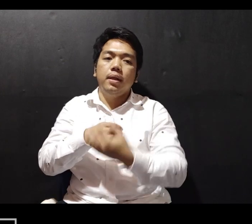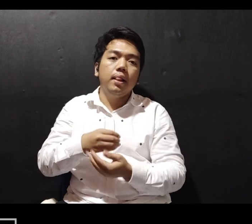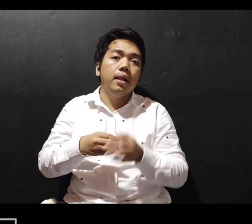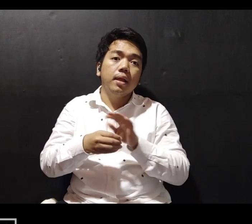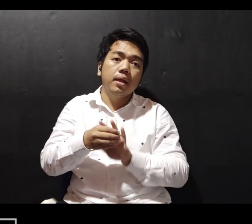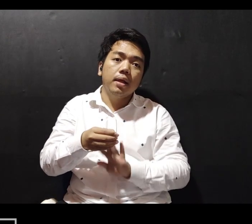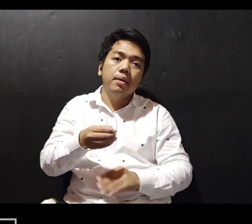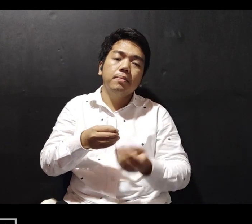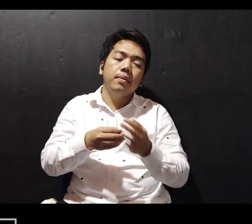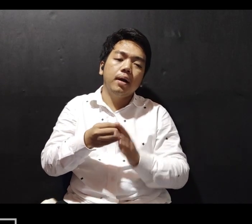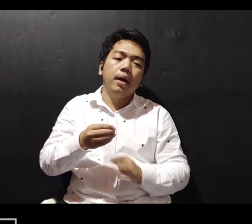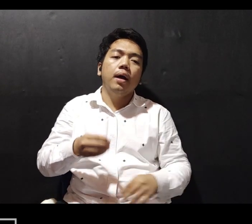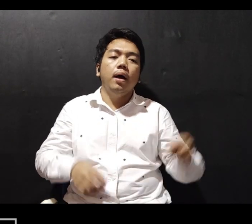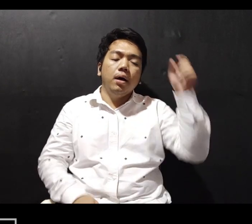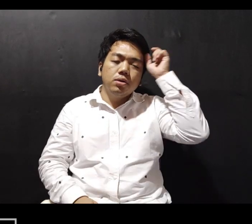besar